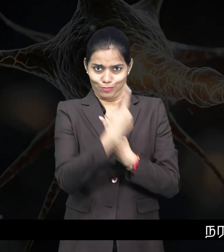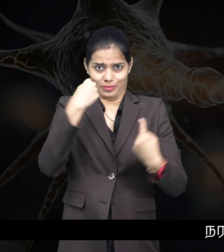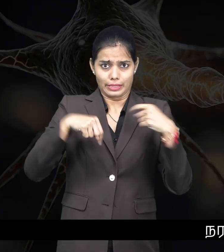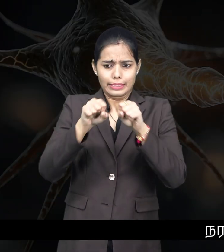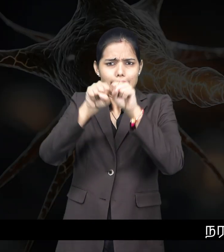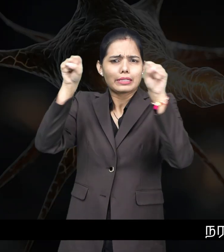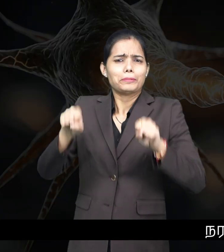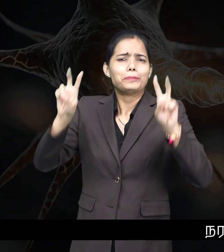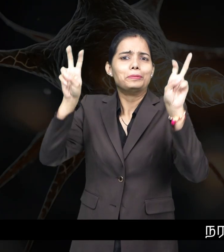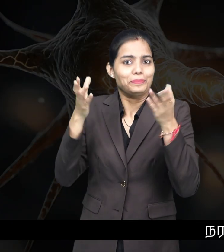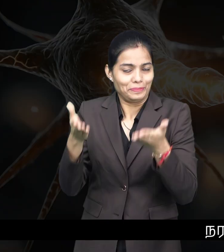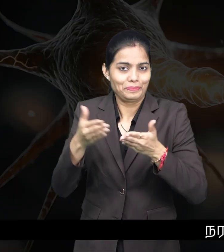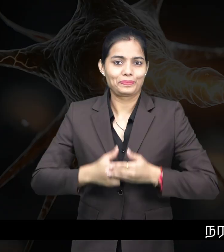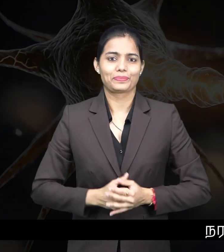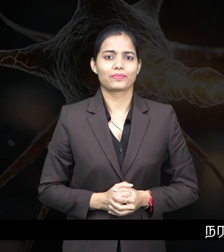நரம்பு மண்டலம்